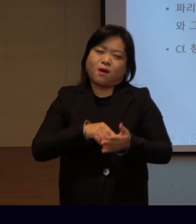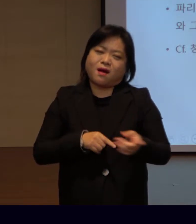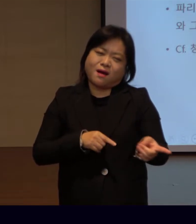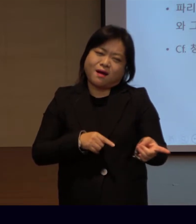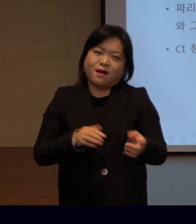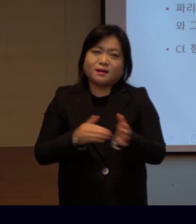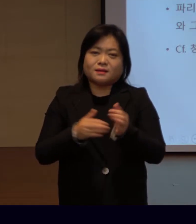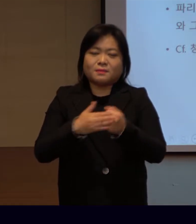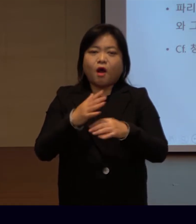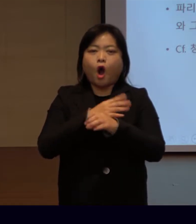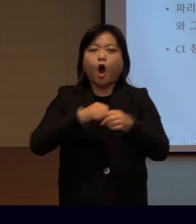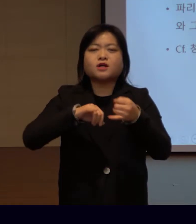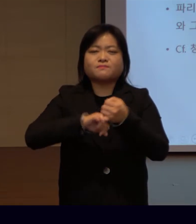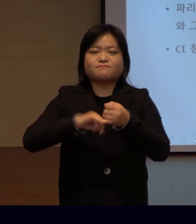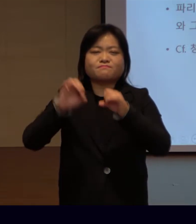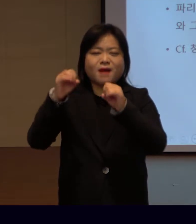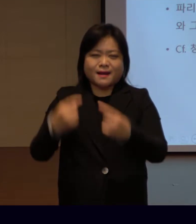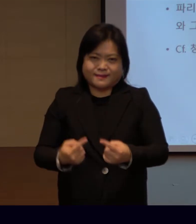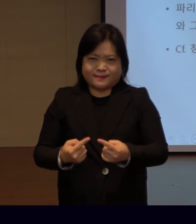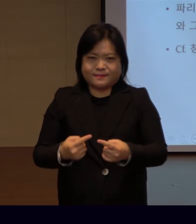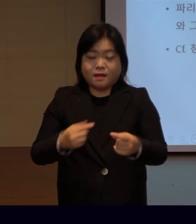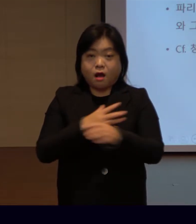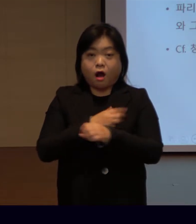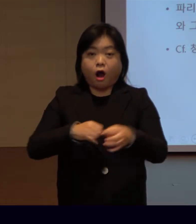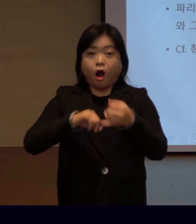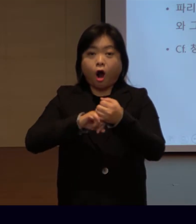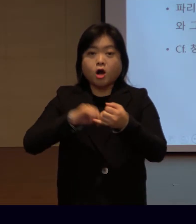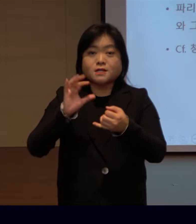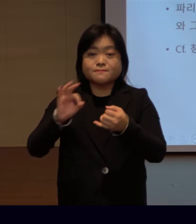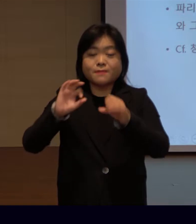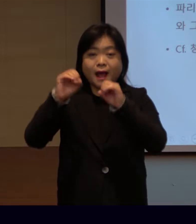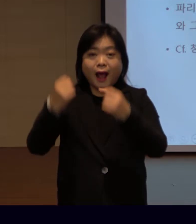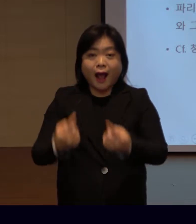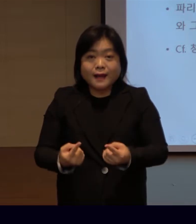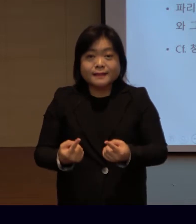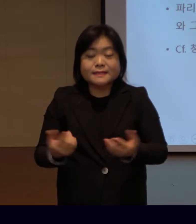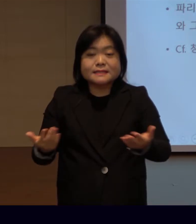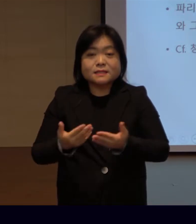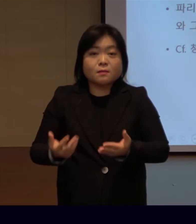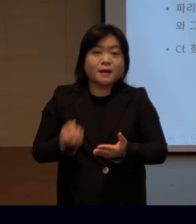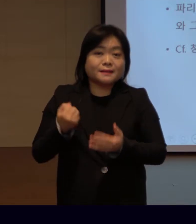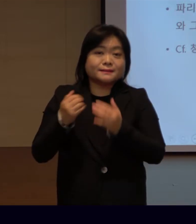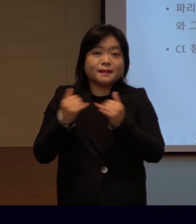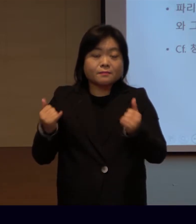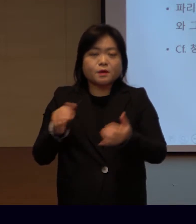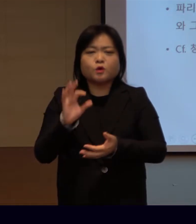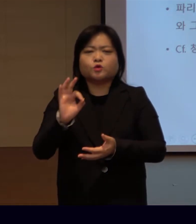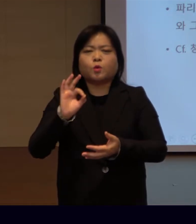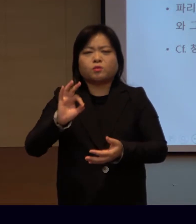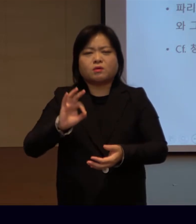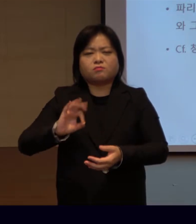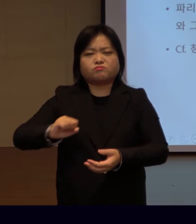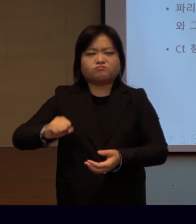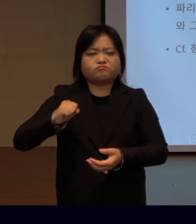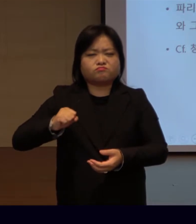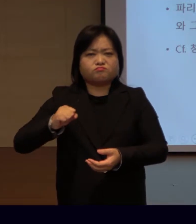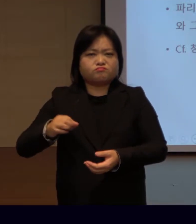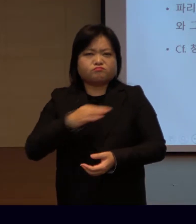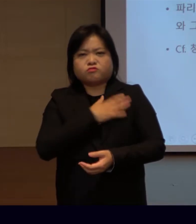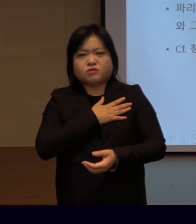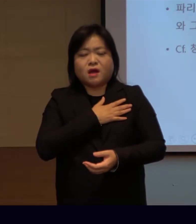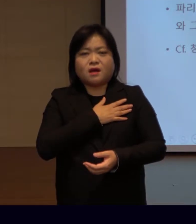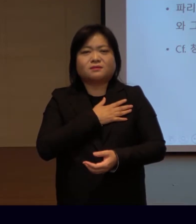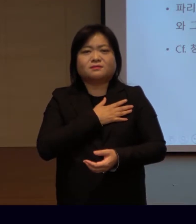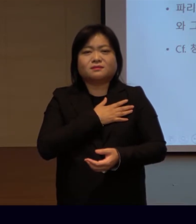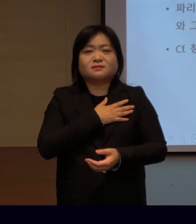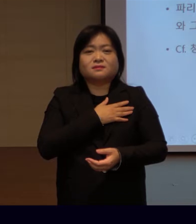거예요. 그래서 어음 할인이죠. 어음 할인하는 직업을 가진 사람들이 돈을 가진 고리대금업자였고, 그들이